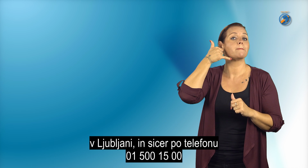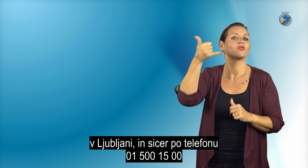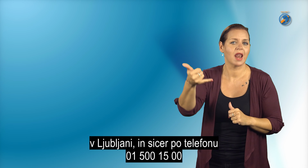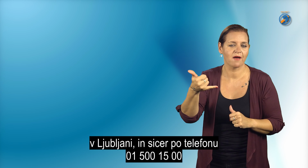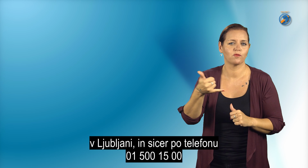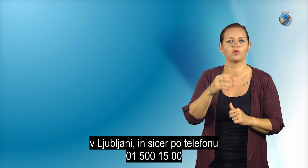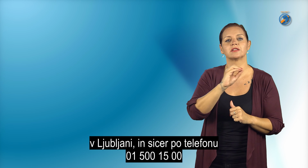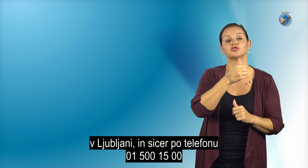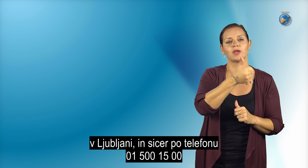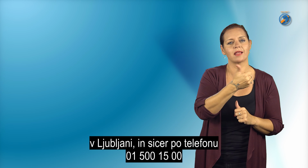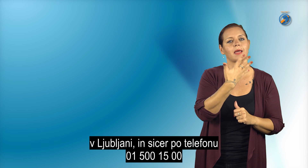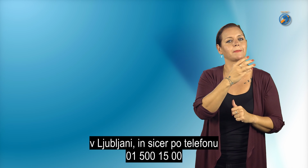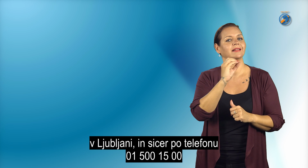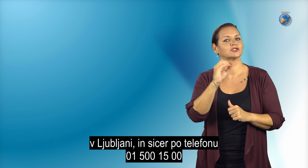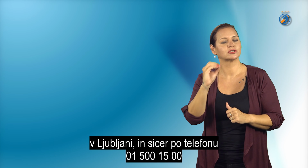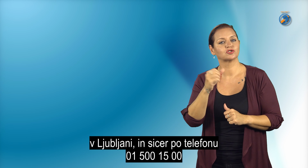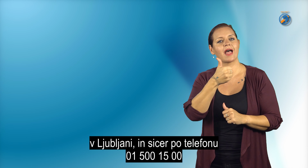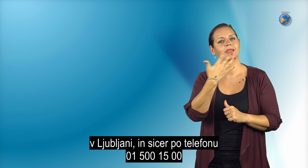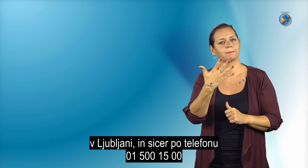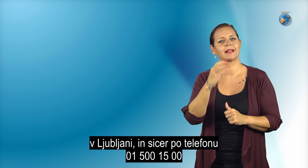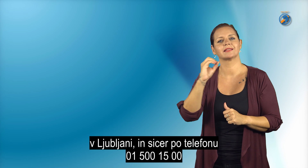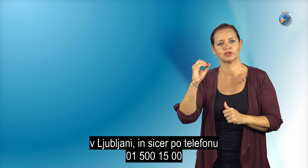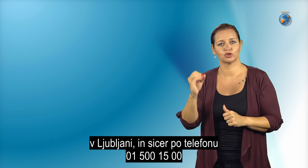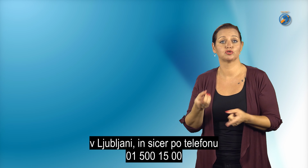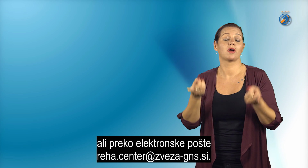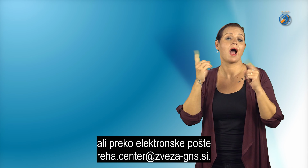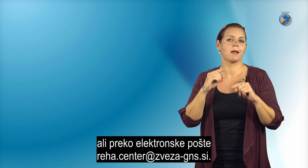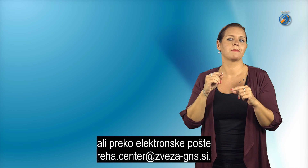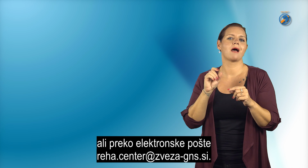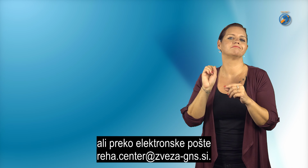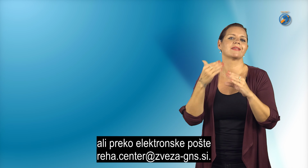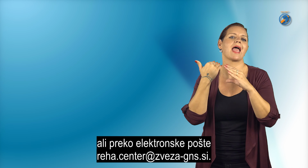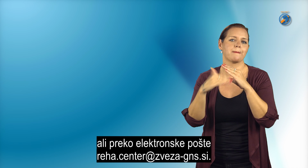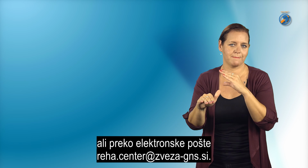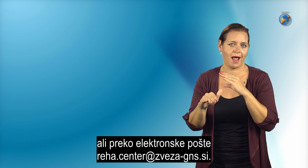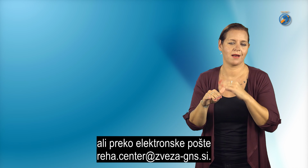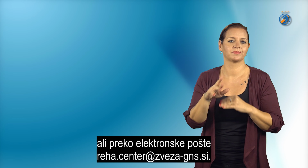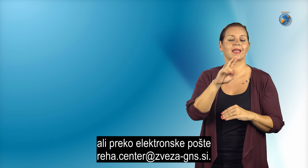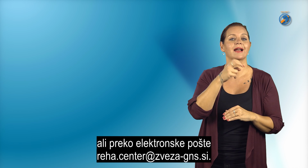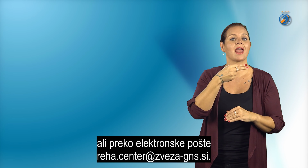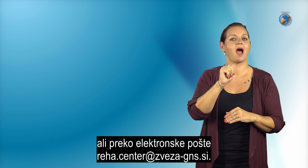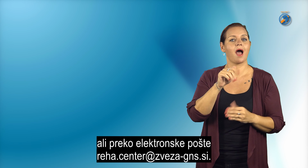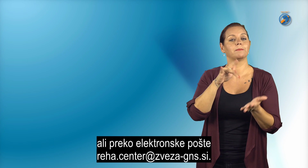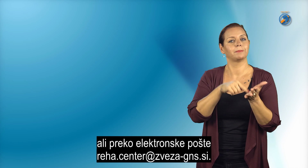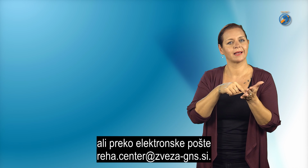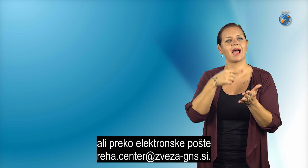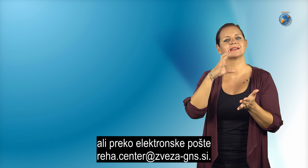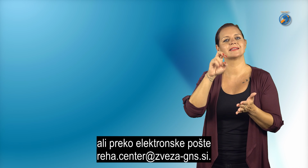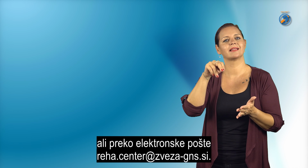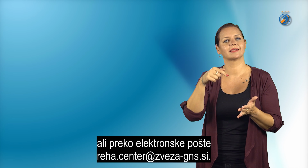In sicer po telefonu 01 500 1500 ali preko elektronske pošte